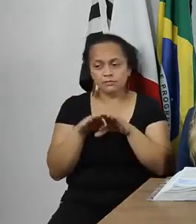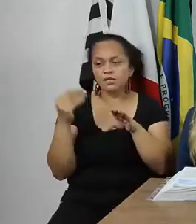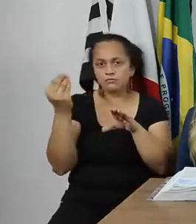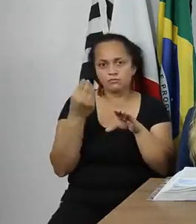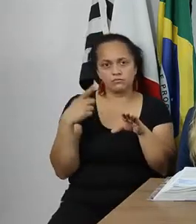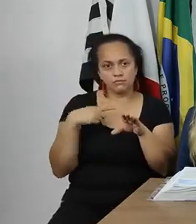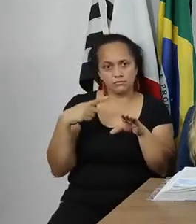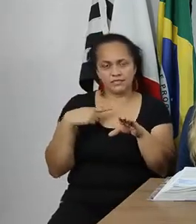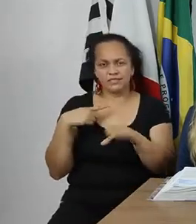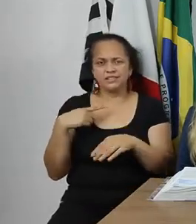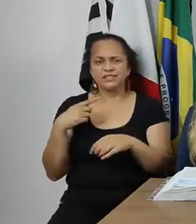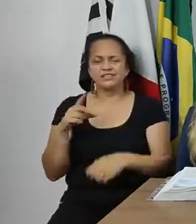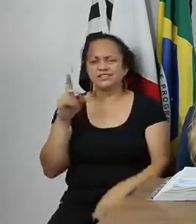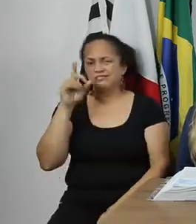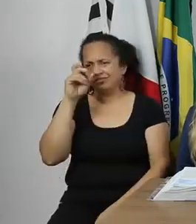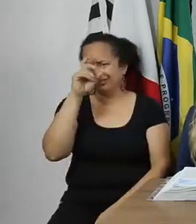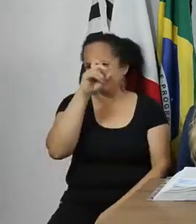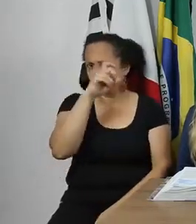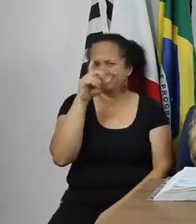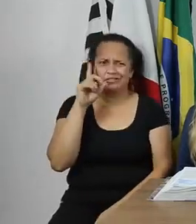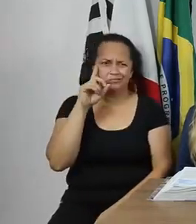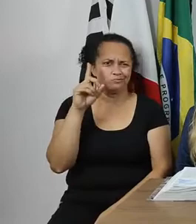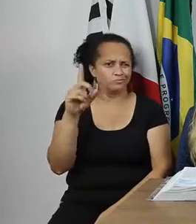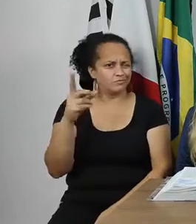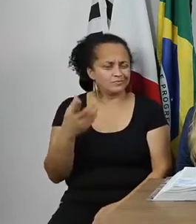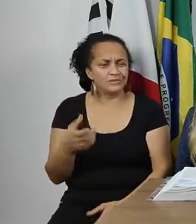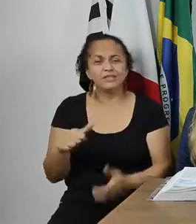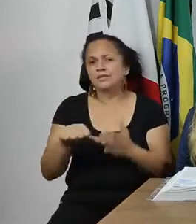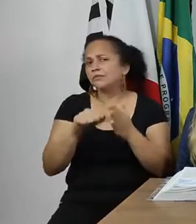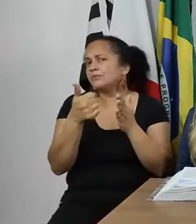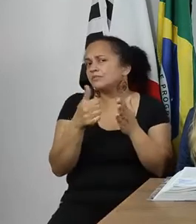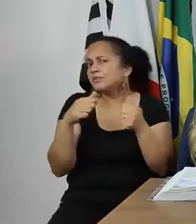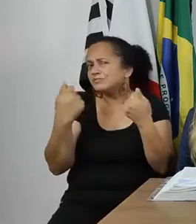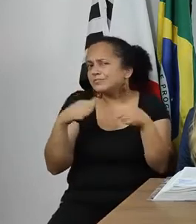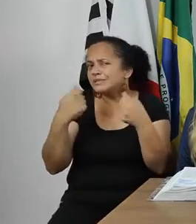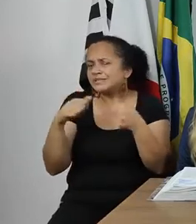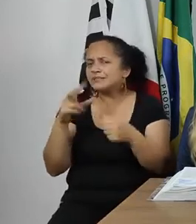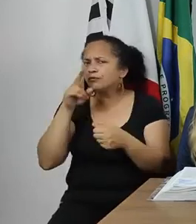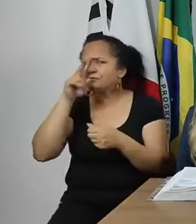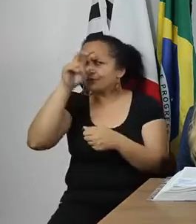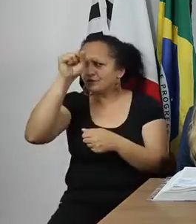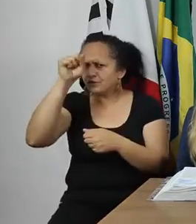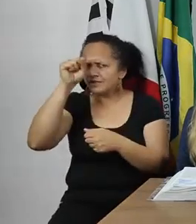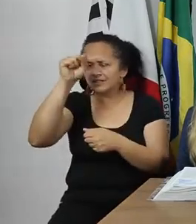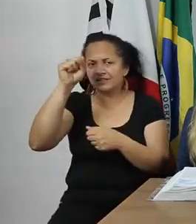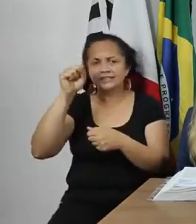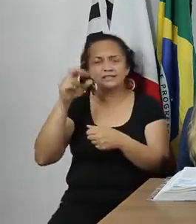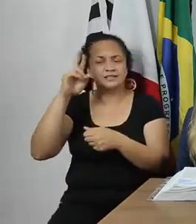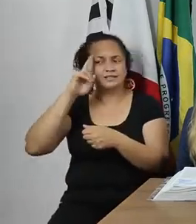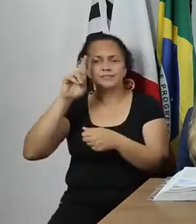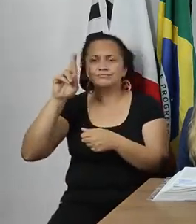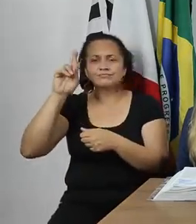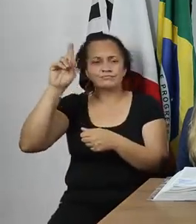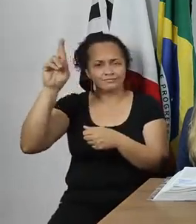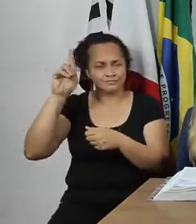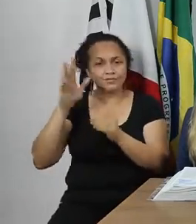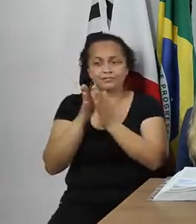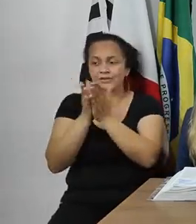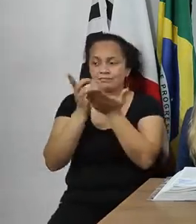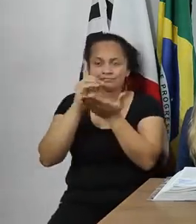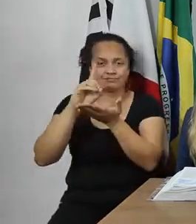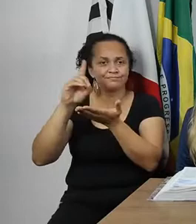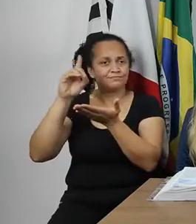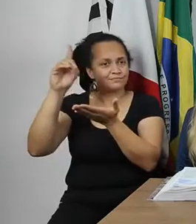na nossa vida, a primeira coisa que a gente tem que fazer, vamos nos fortalecer no Senhor, através da